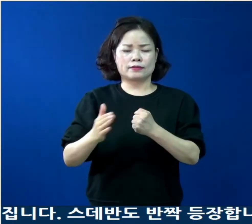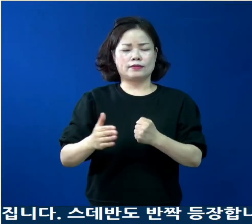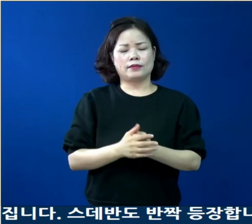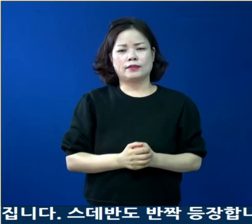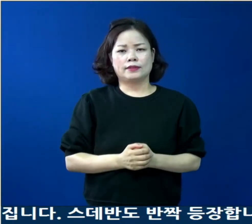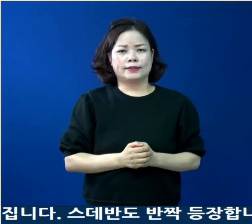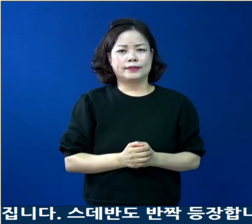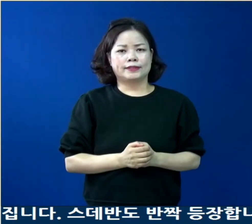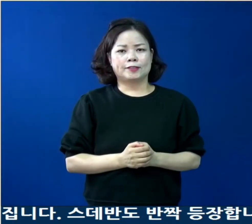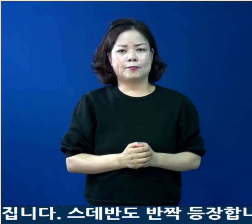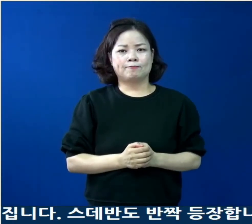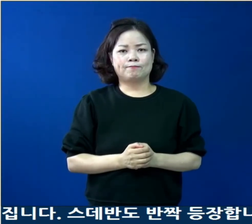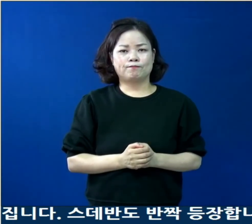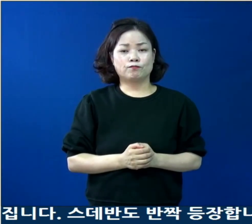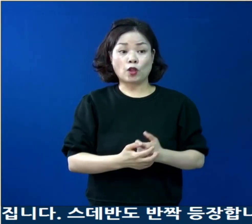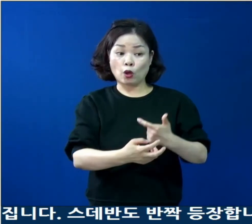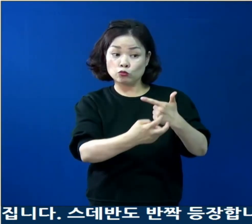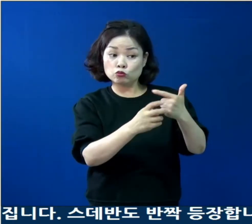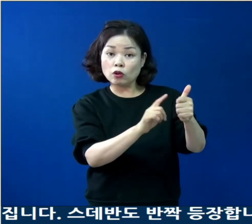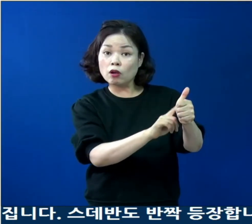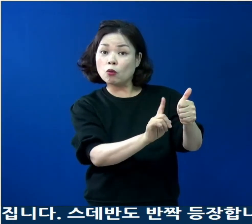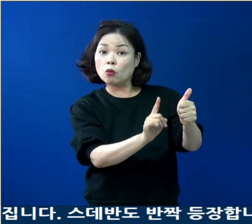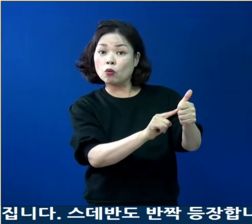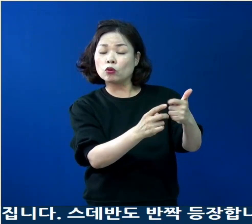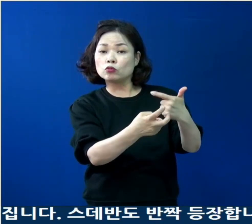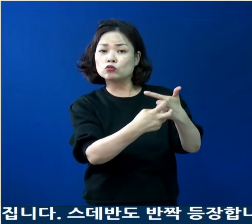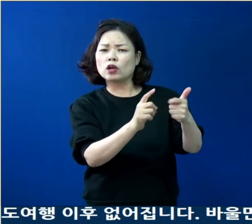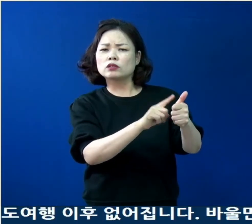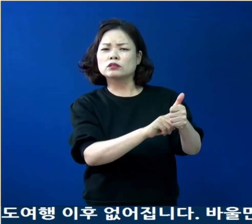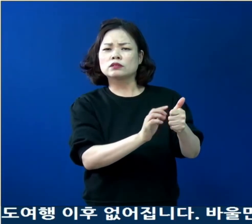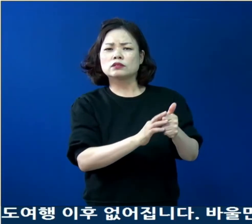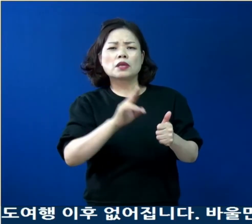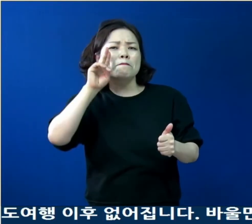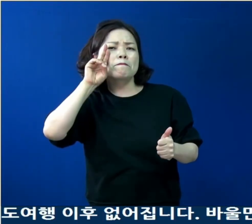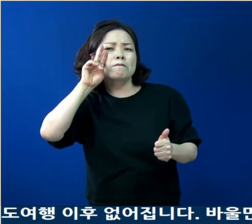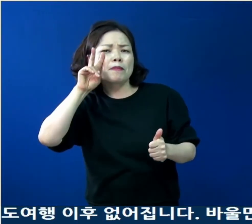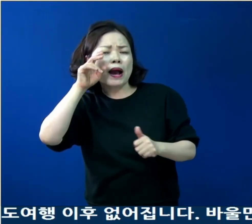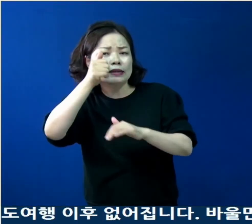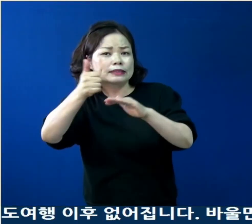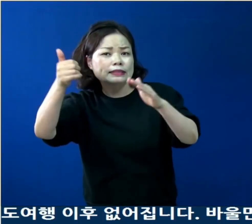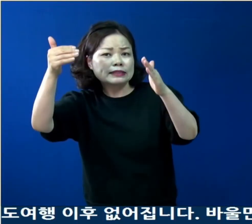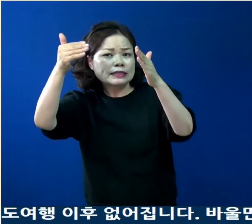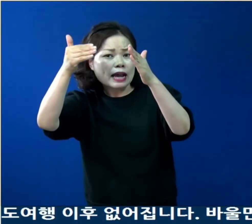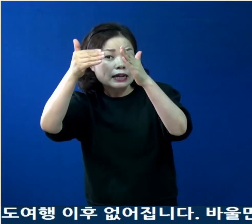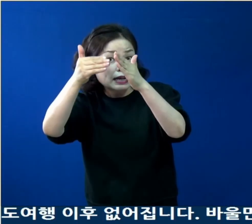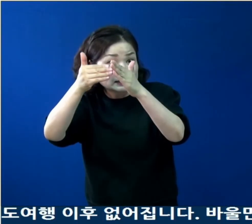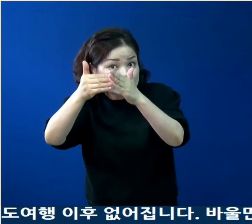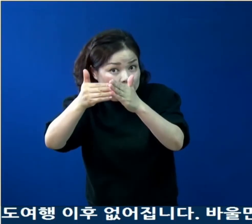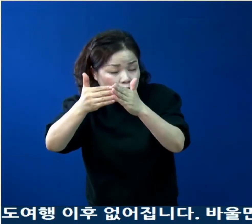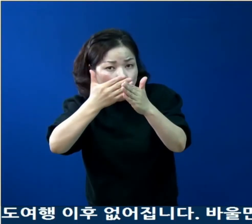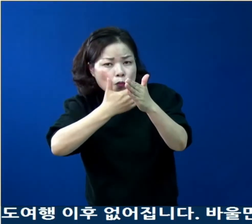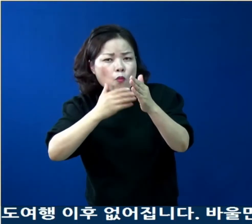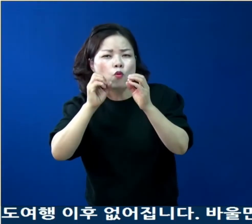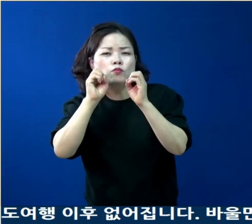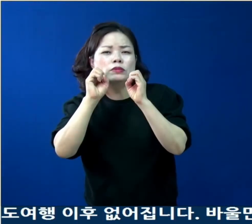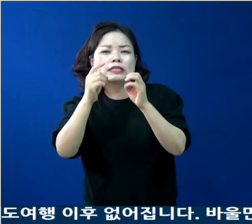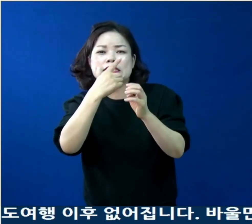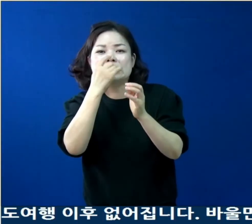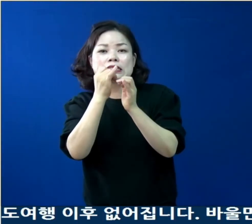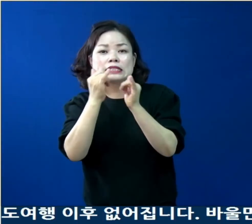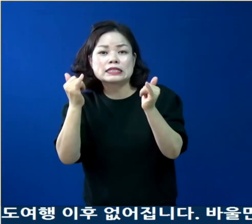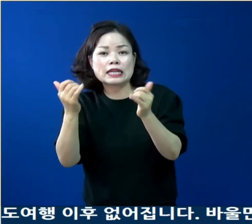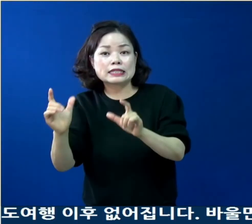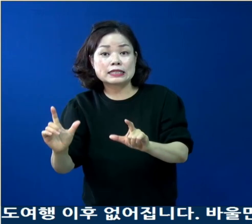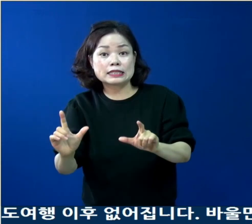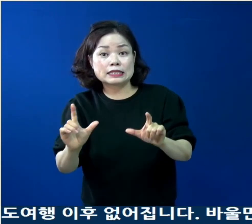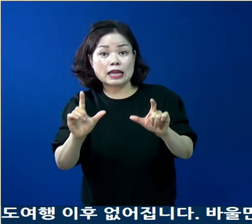그렇습니다. 누가는 어떤 인물이냐면 바울이 땅 끝까지 이르러 복음의 증인이 되는 그